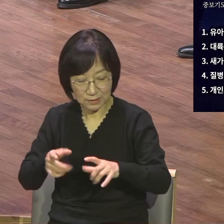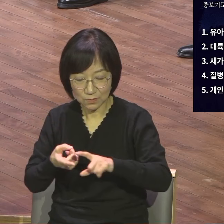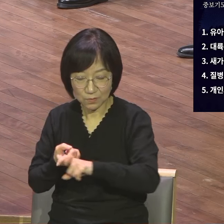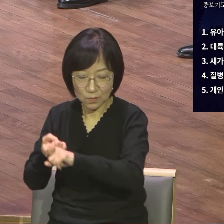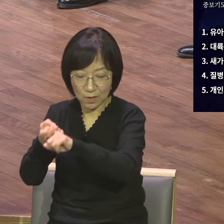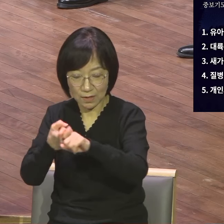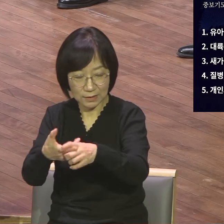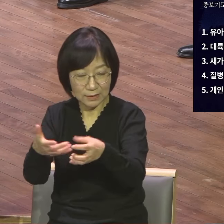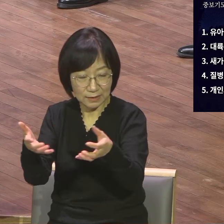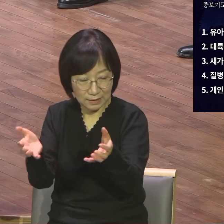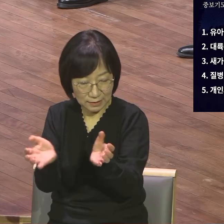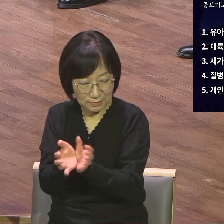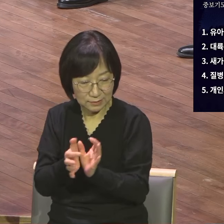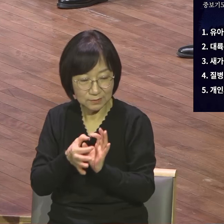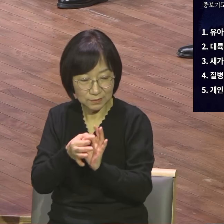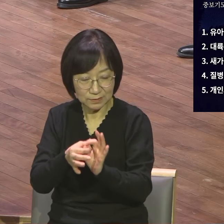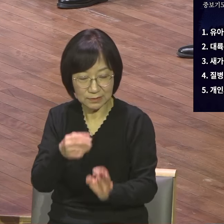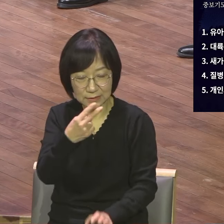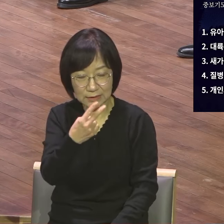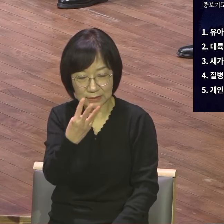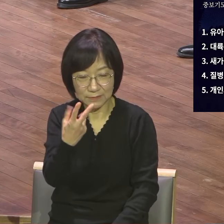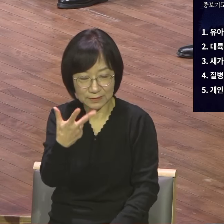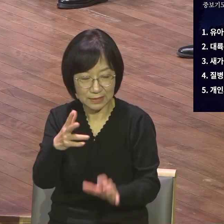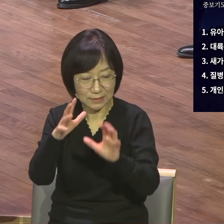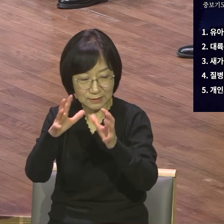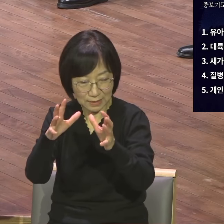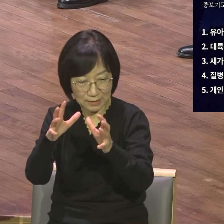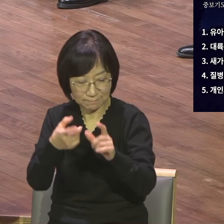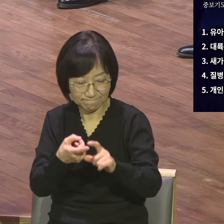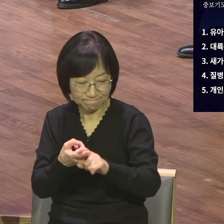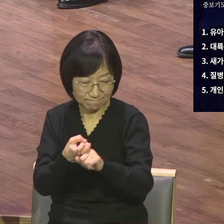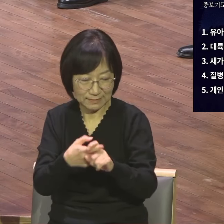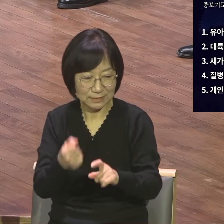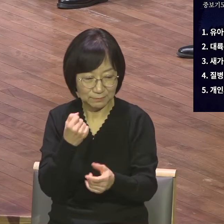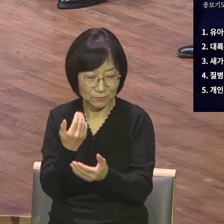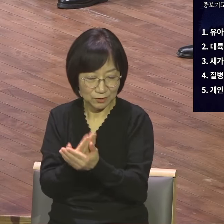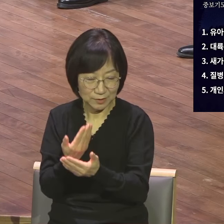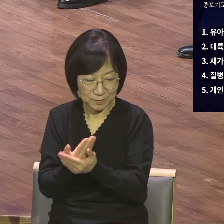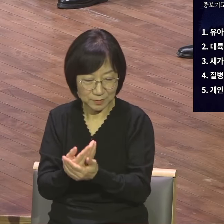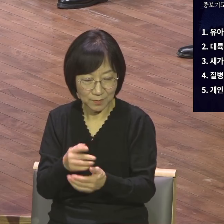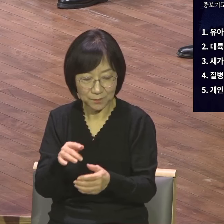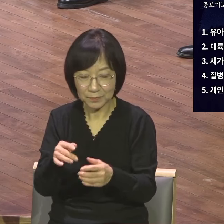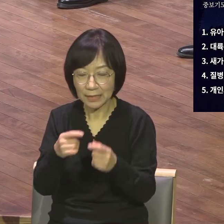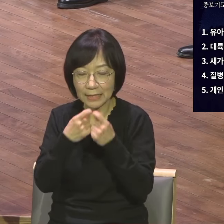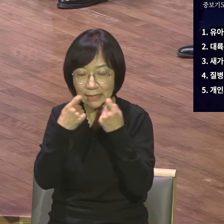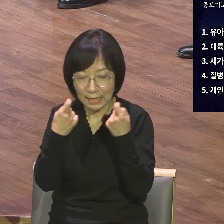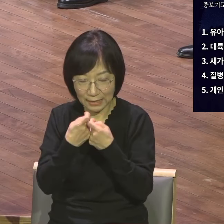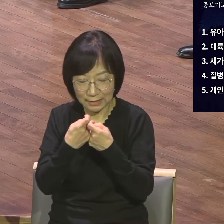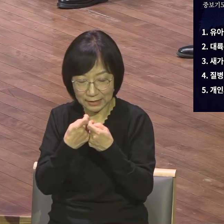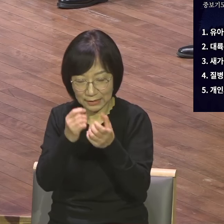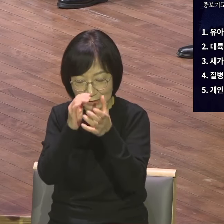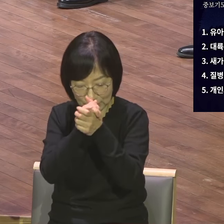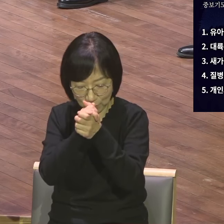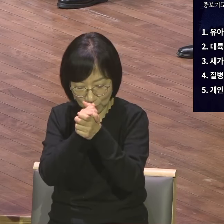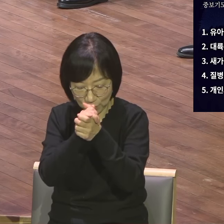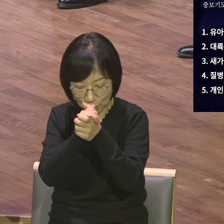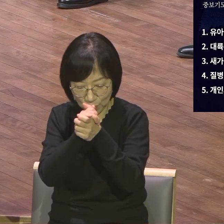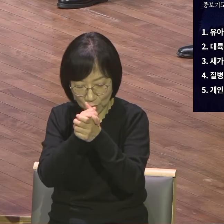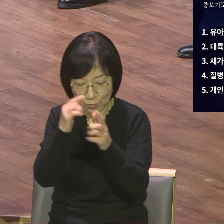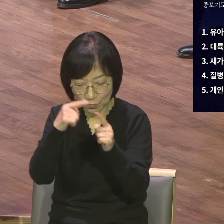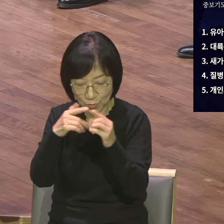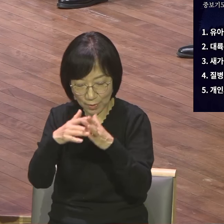넓혀지게 하시며 예언의 모든 세 가족들이 개인의 장막터, 교회의 장막터, 지역의 장막터를 넓히는 주역 되게